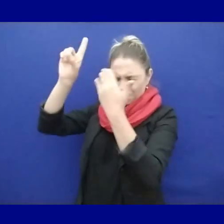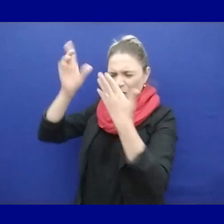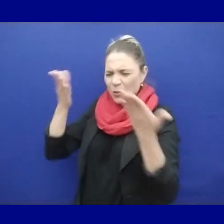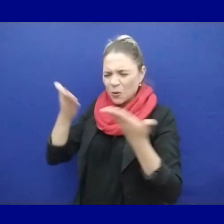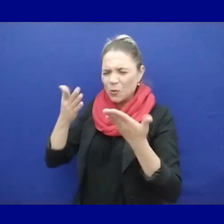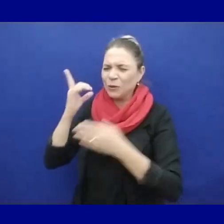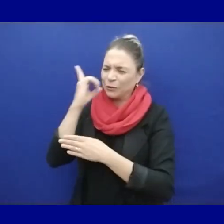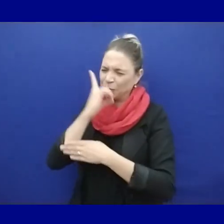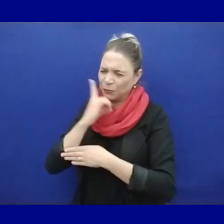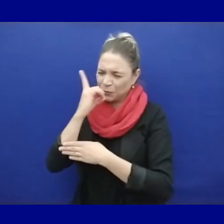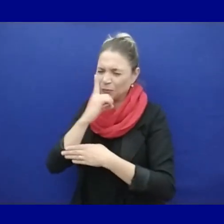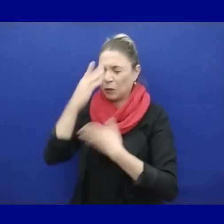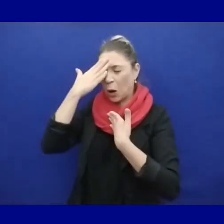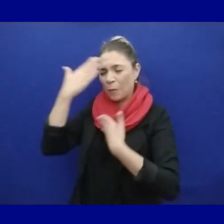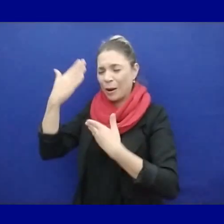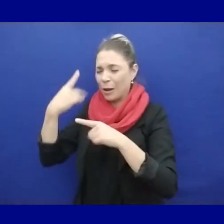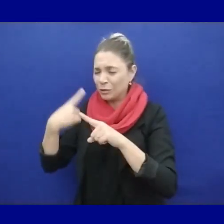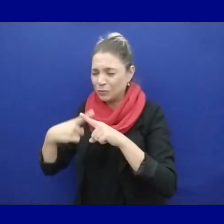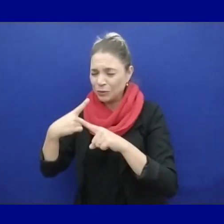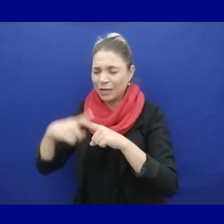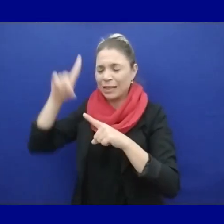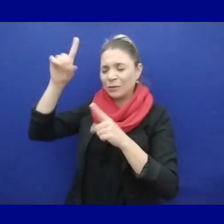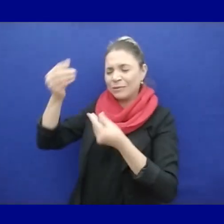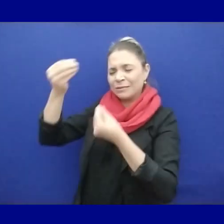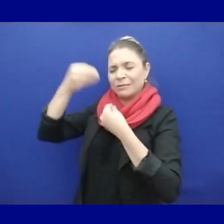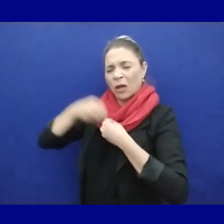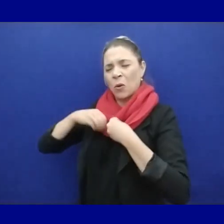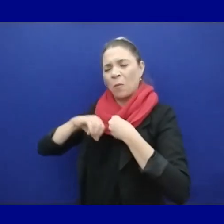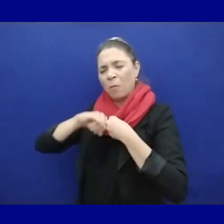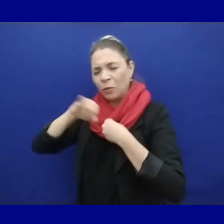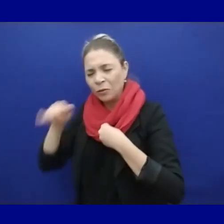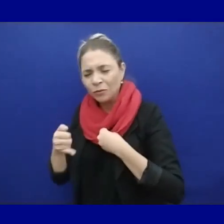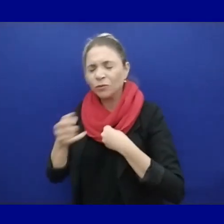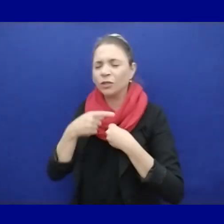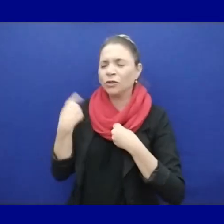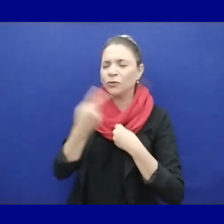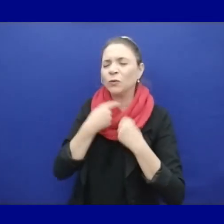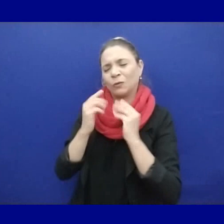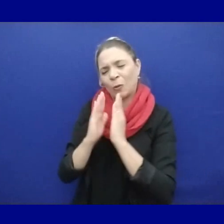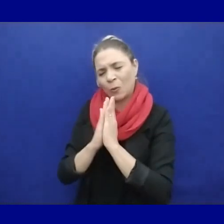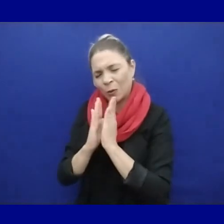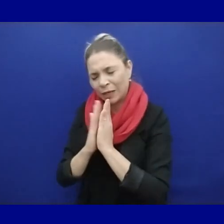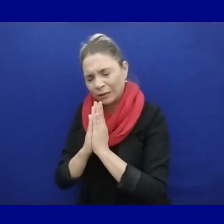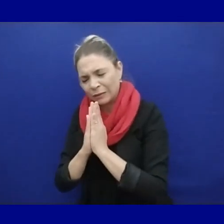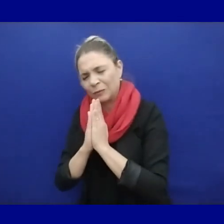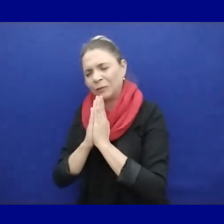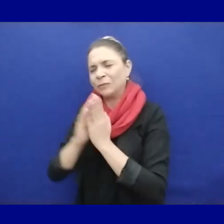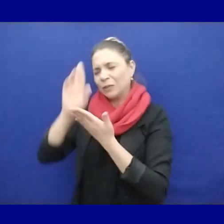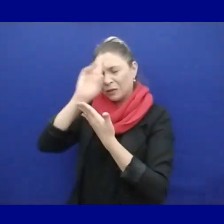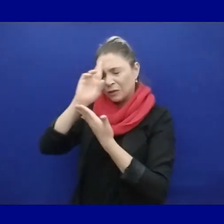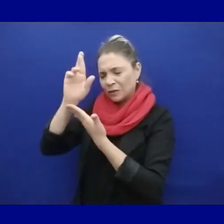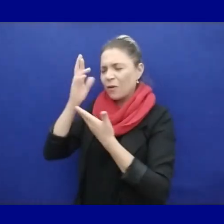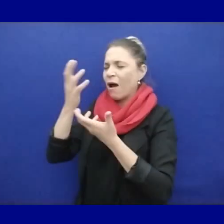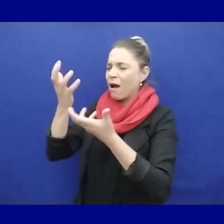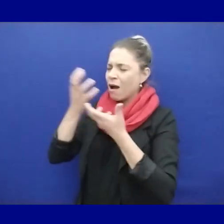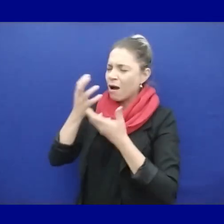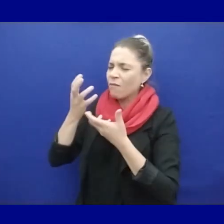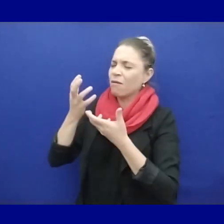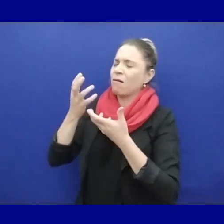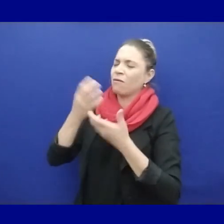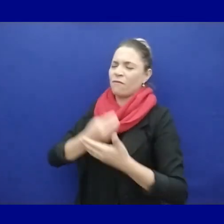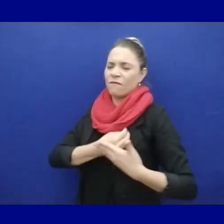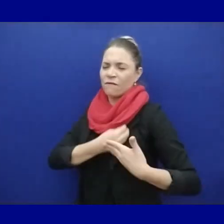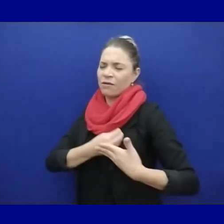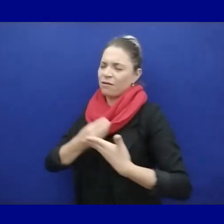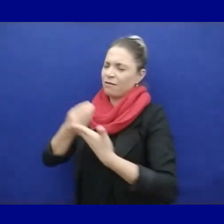domingo, ó Deus. Muito obrigado, Senhor, por dar a oportunidade, ó Deus, de estarmos orando a Ti. Senhor, quero dedicar as